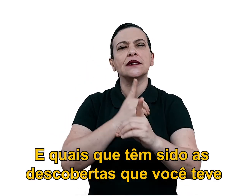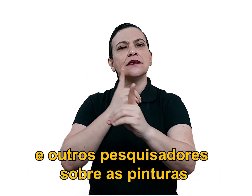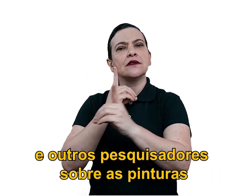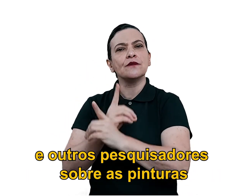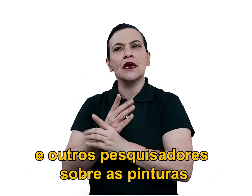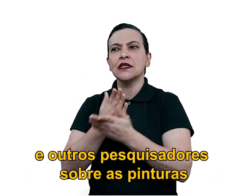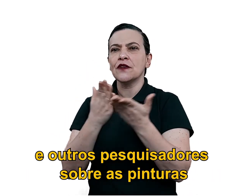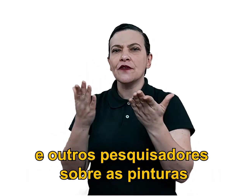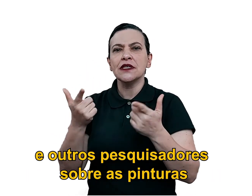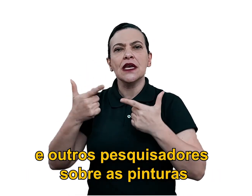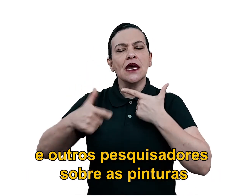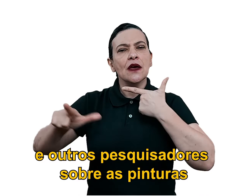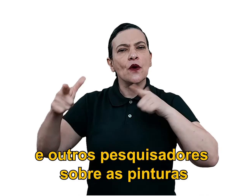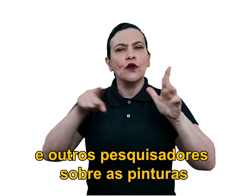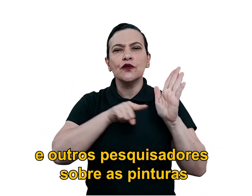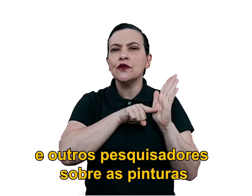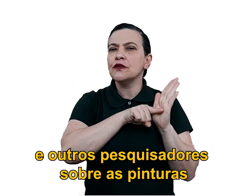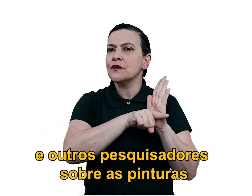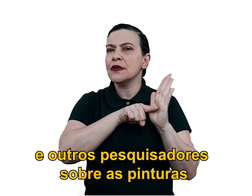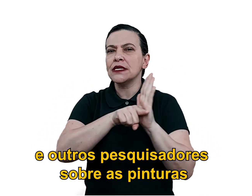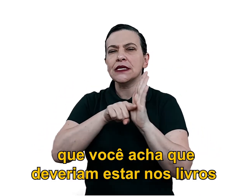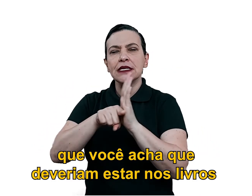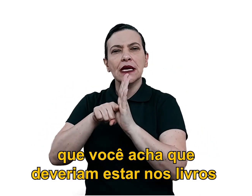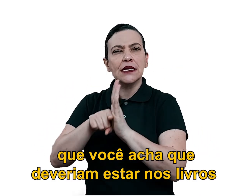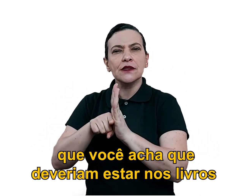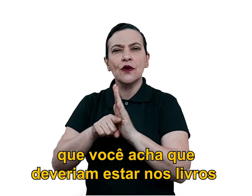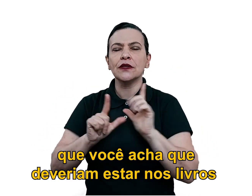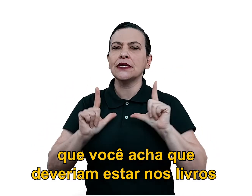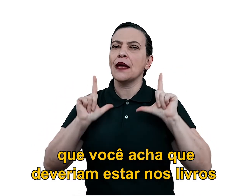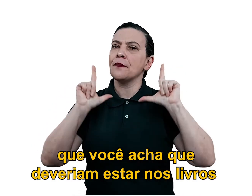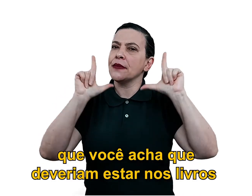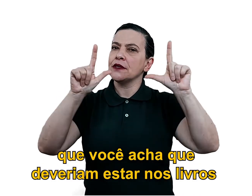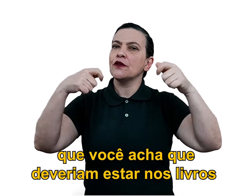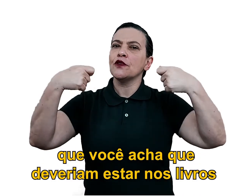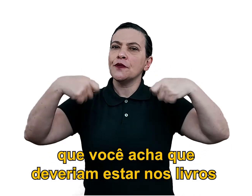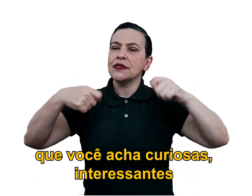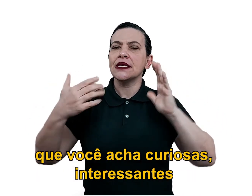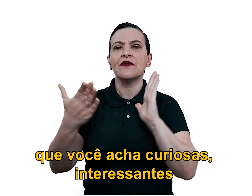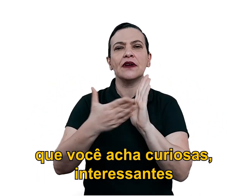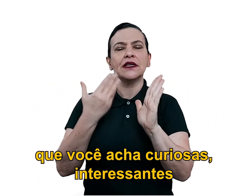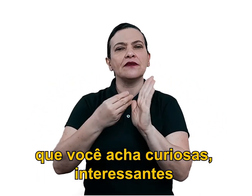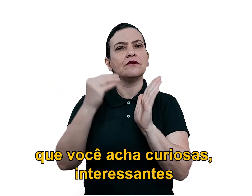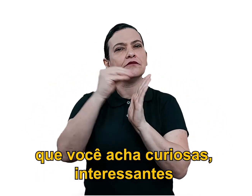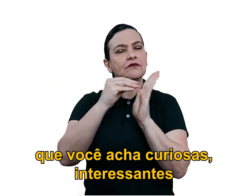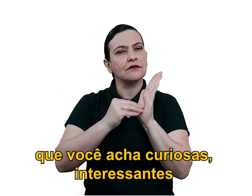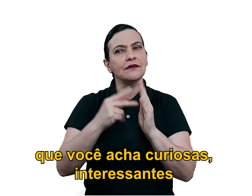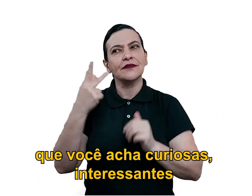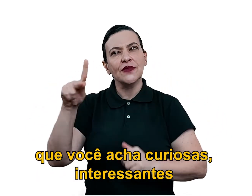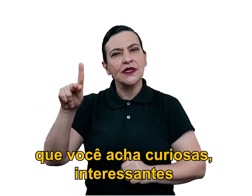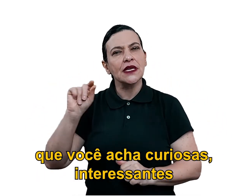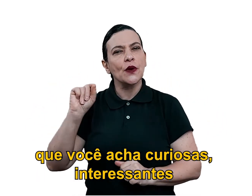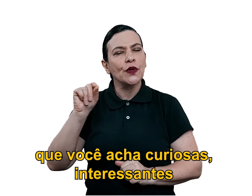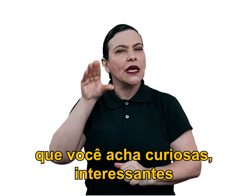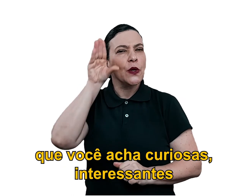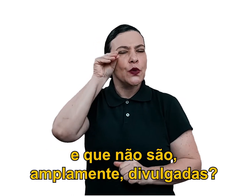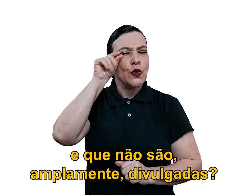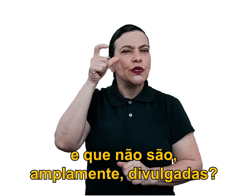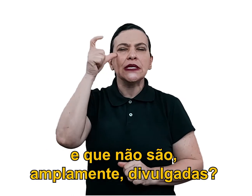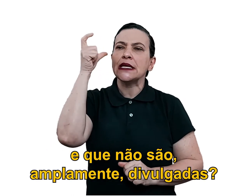e que outros pesquisadores sobre a pintura que você acha que deveriam estar nos livros, que você acha curiosas, interessantes e que não são